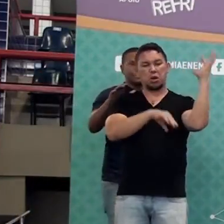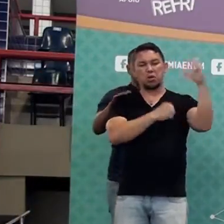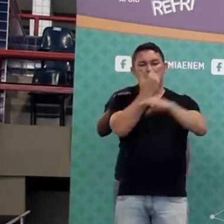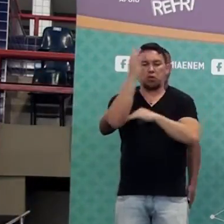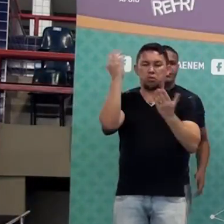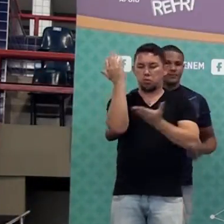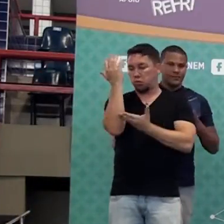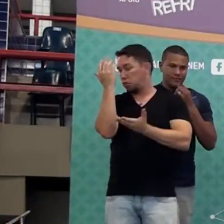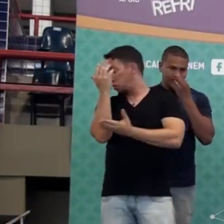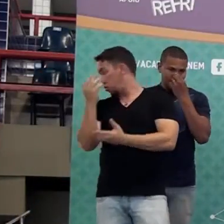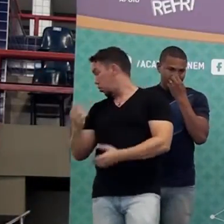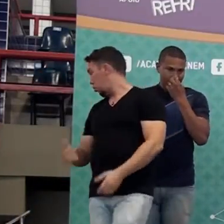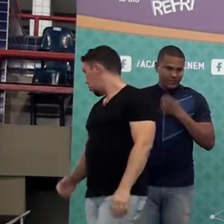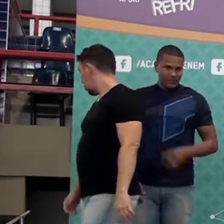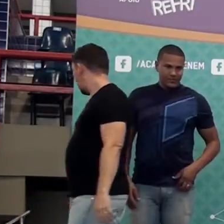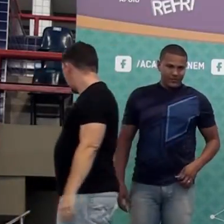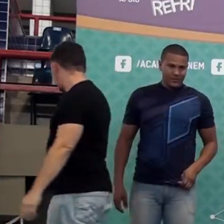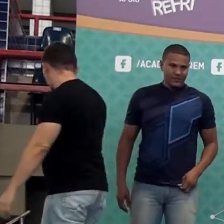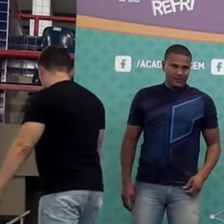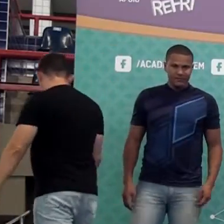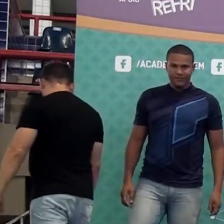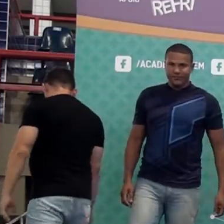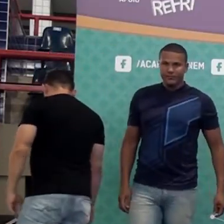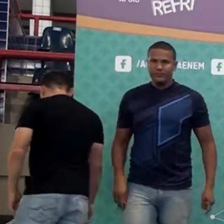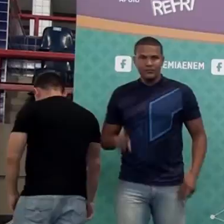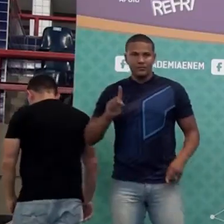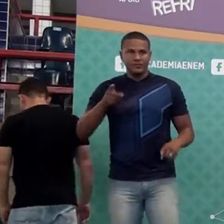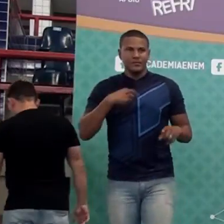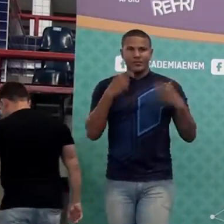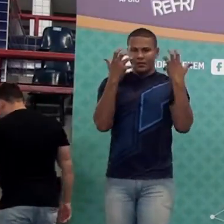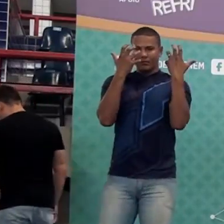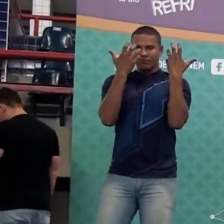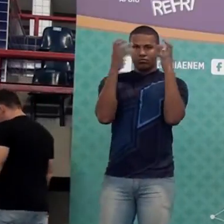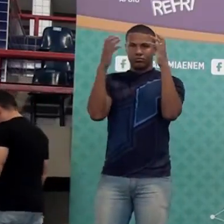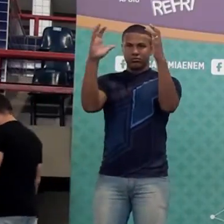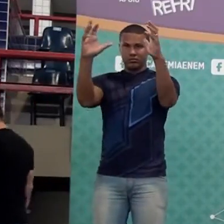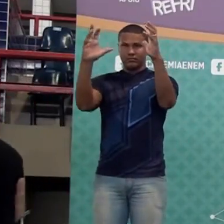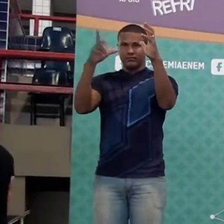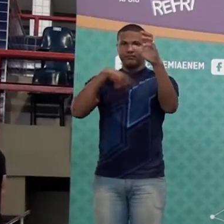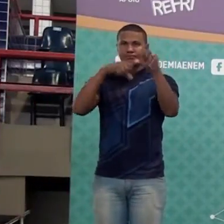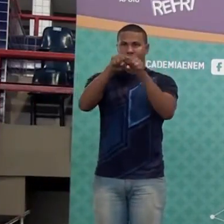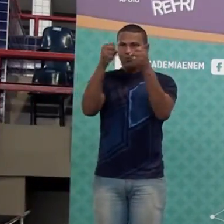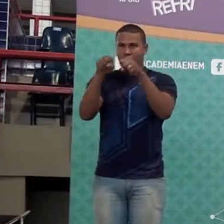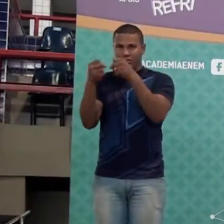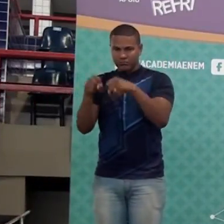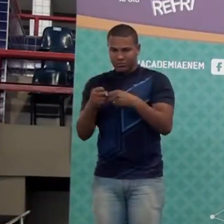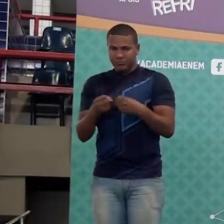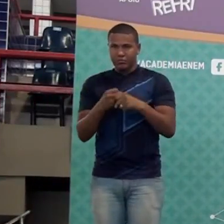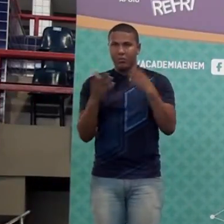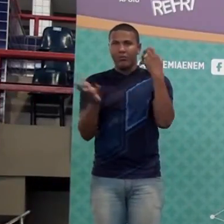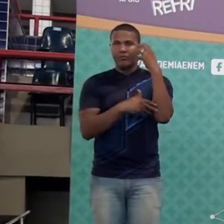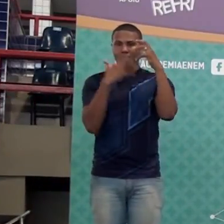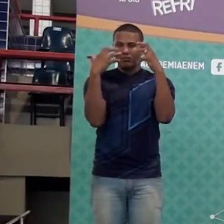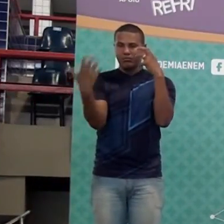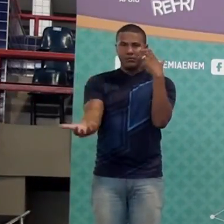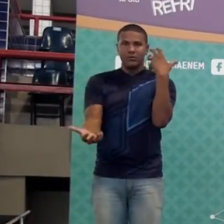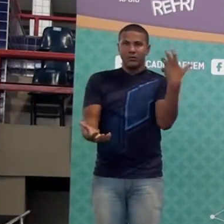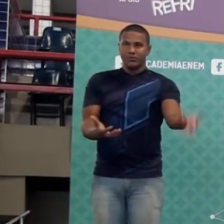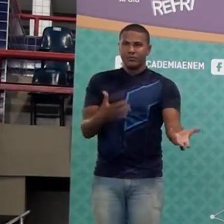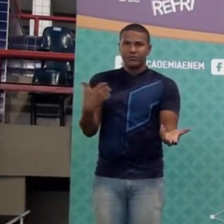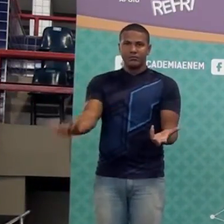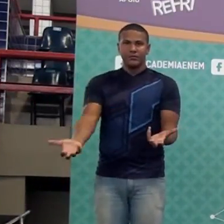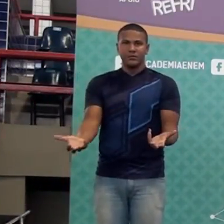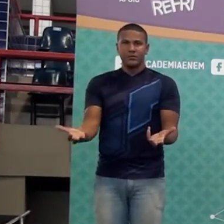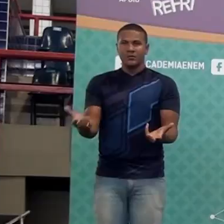floresta, para plantar monocultura. Isso é